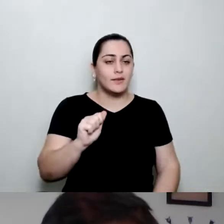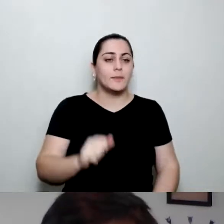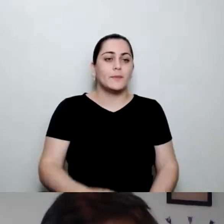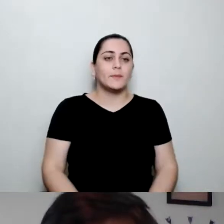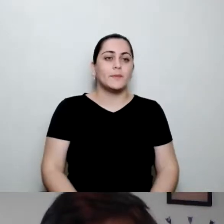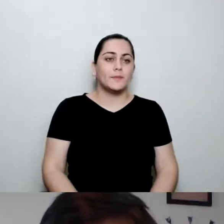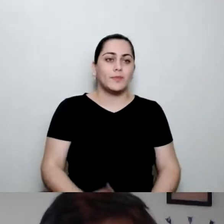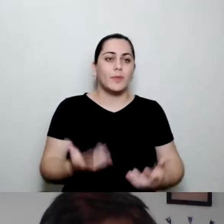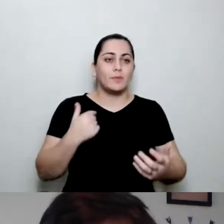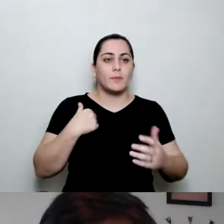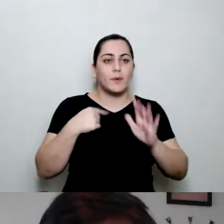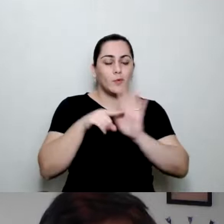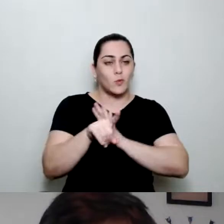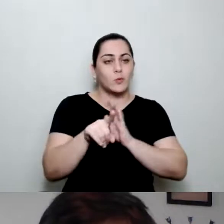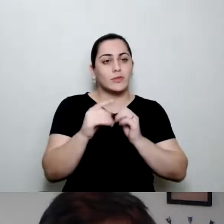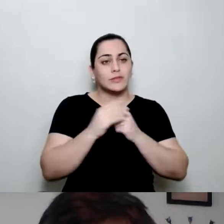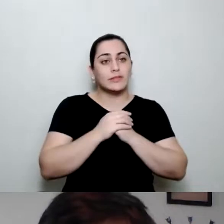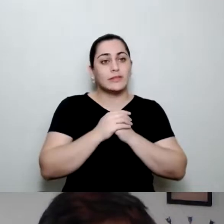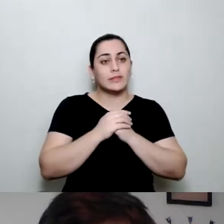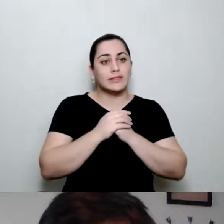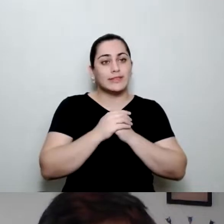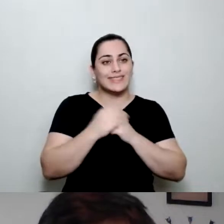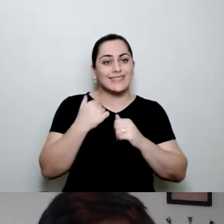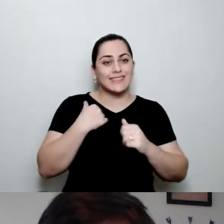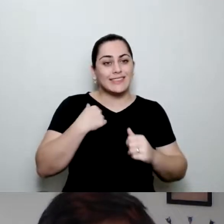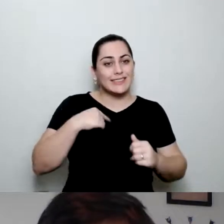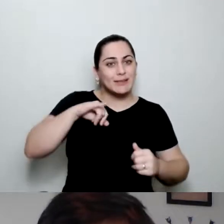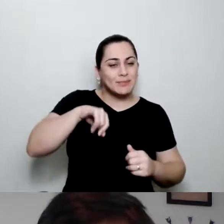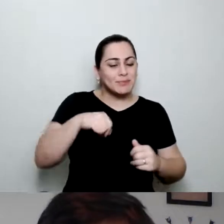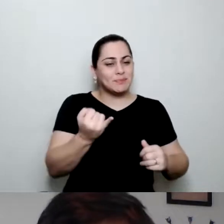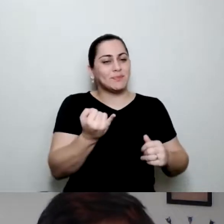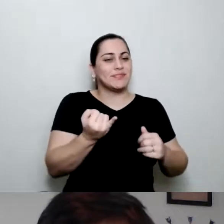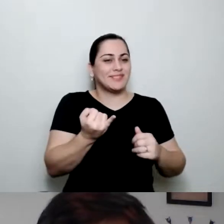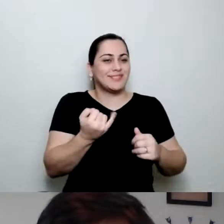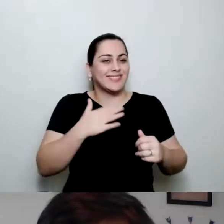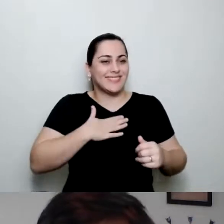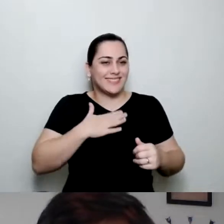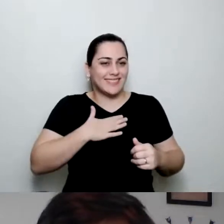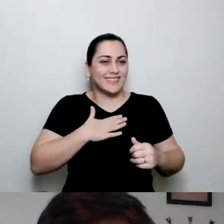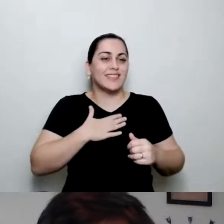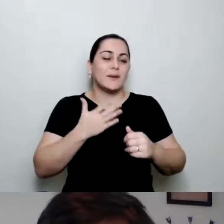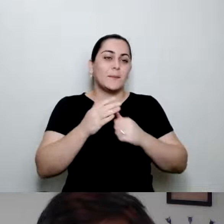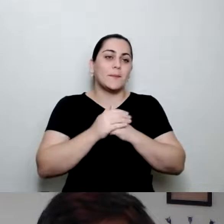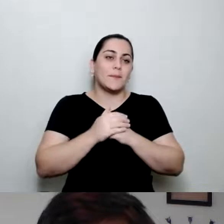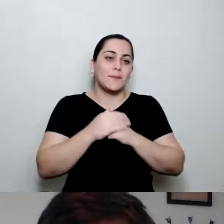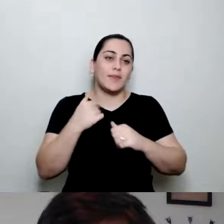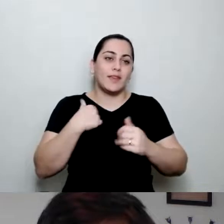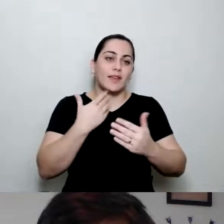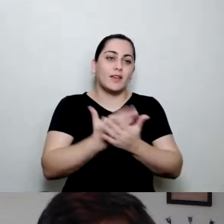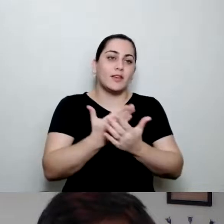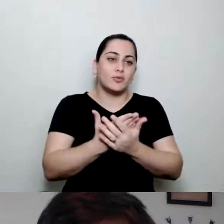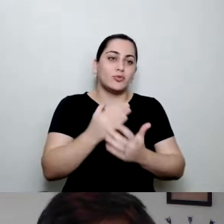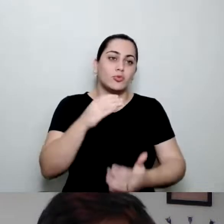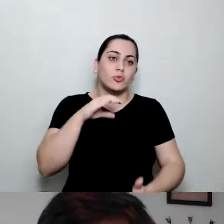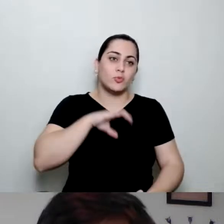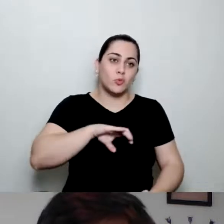Eu queria fazer uma pergunta que é bem interesseira da minha parte, porque eu estudo o